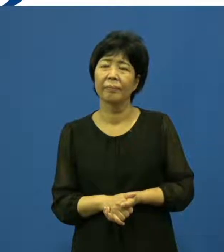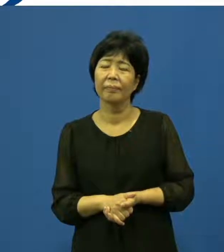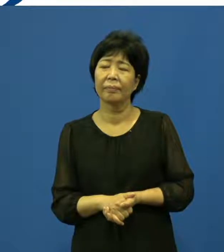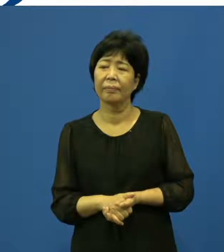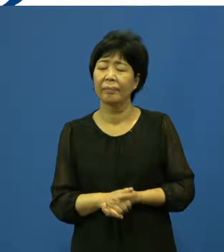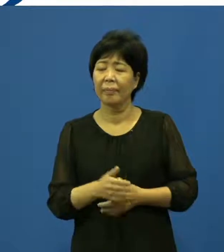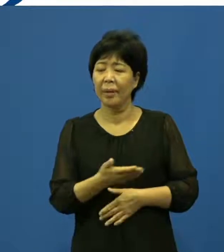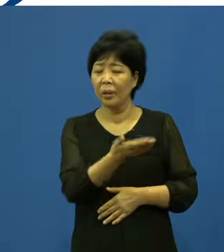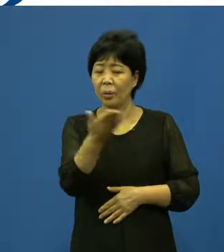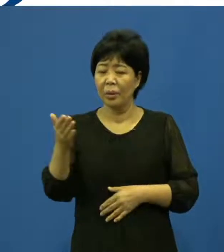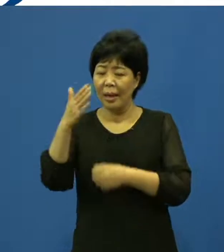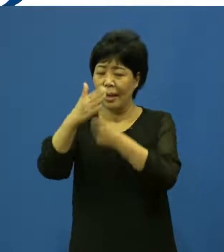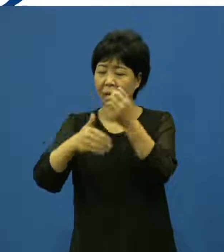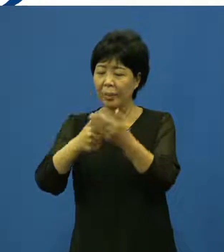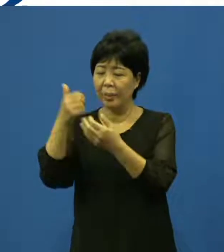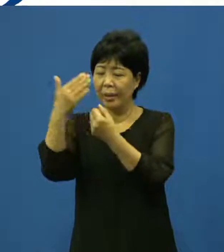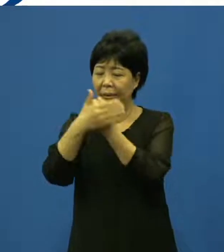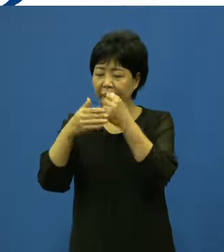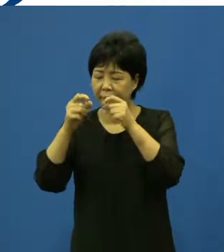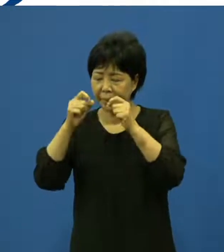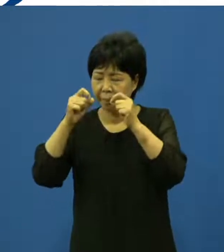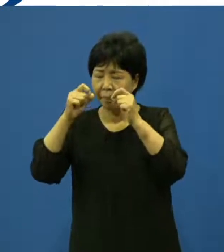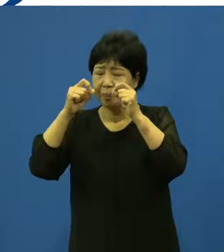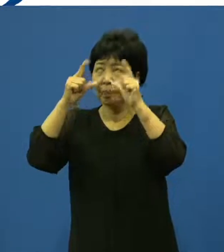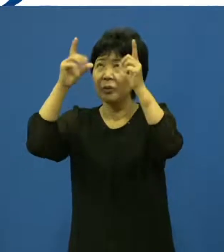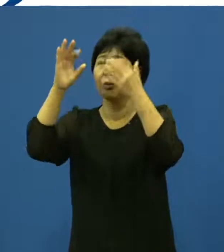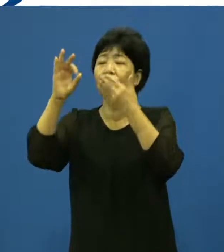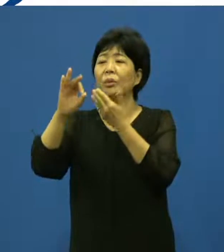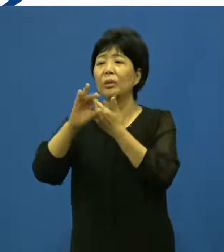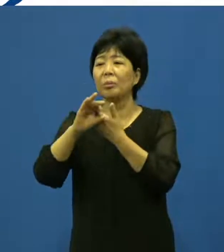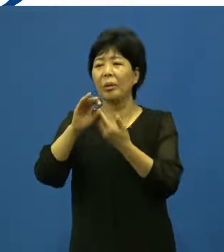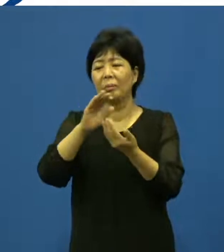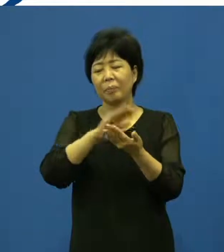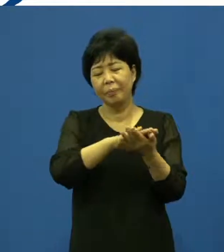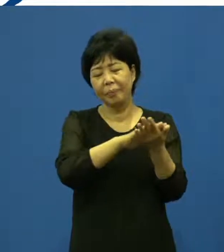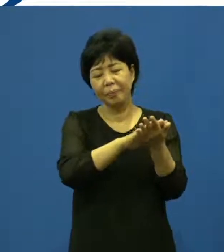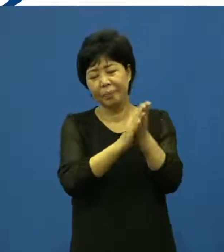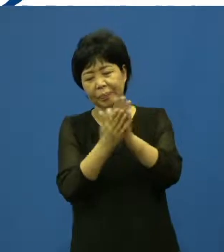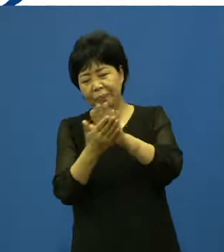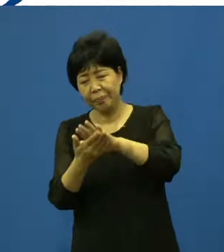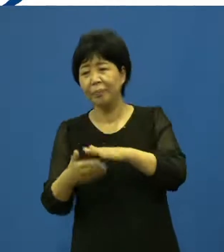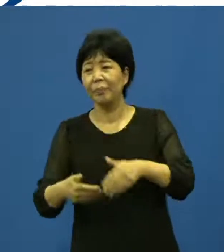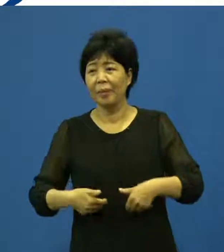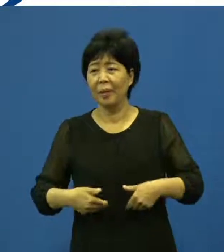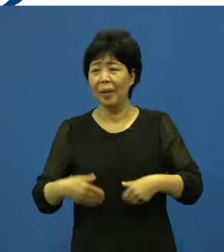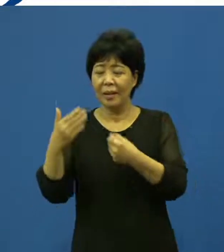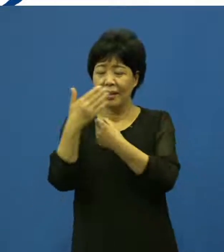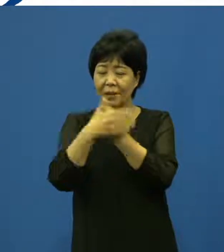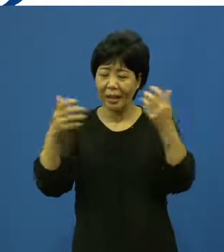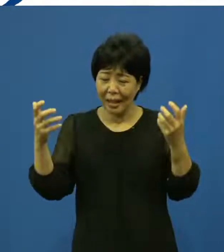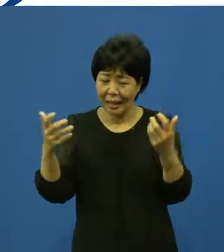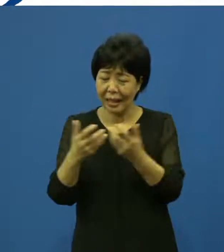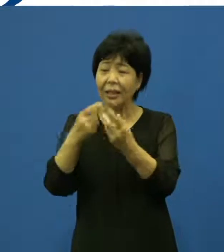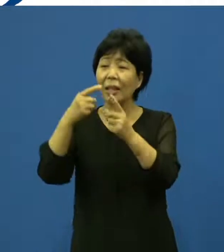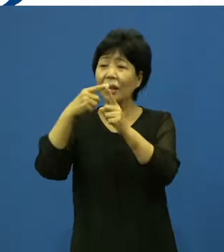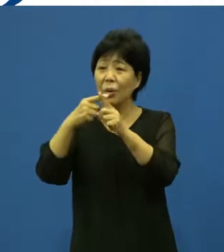여러분, 하나님의 은혜에 눈을 뜬 사람은 달라야 되는 것입니다. 은혜가 넘치는 교회는 달라야 돼. 그냥 다 받아주는